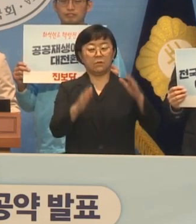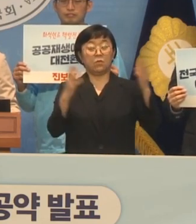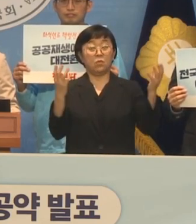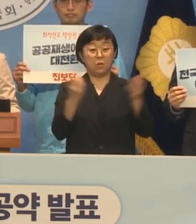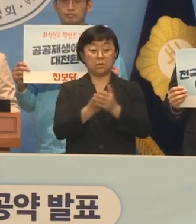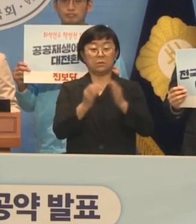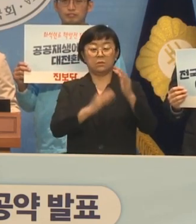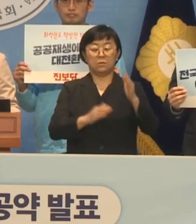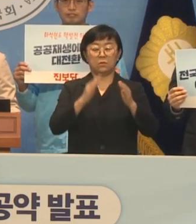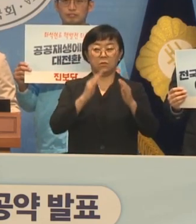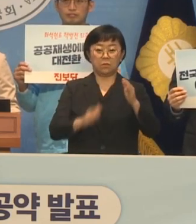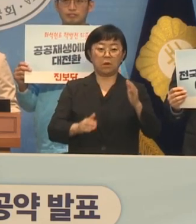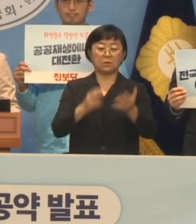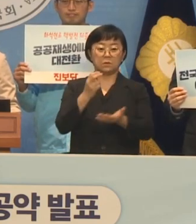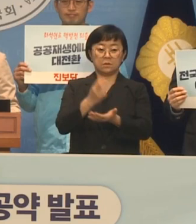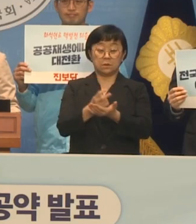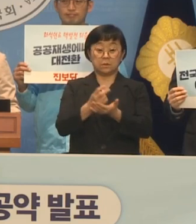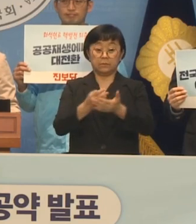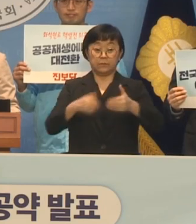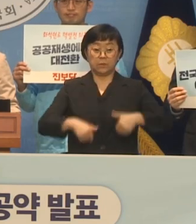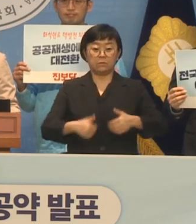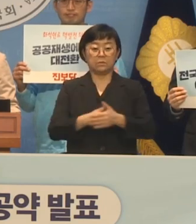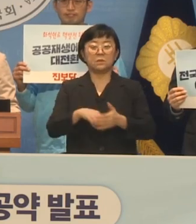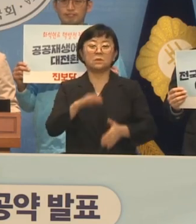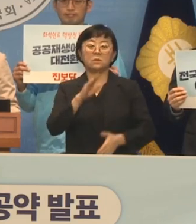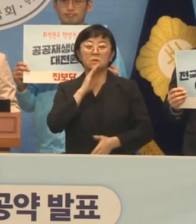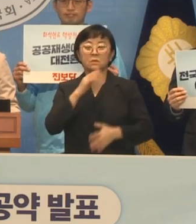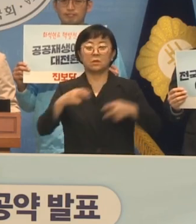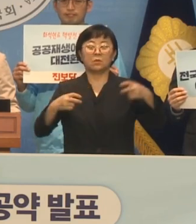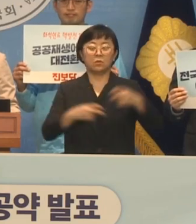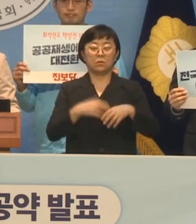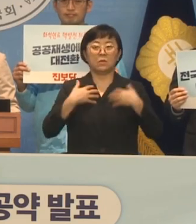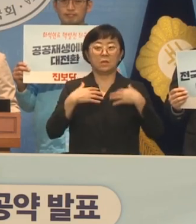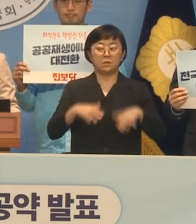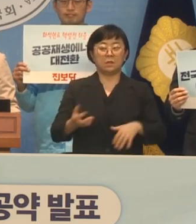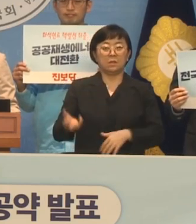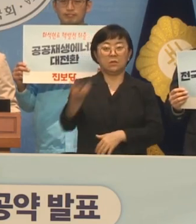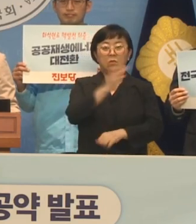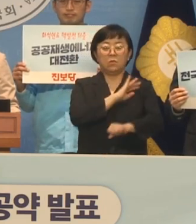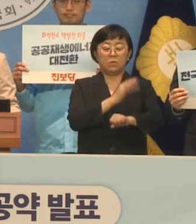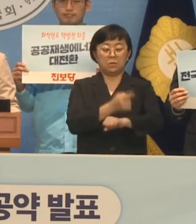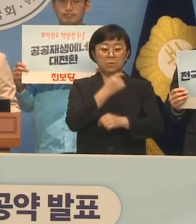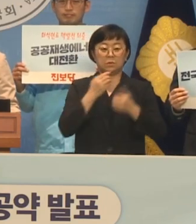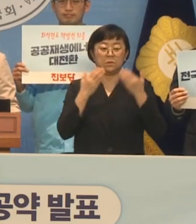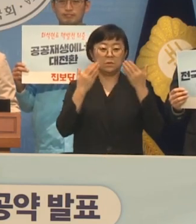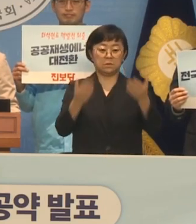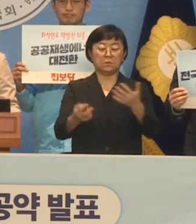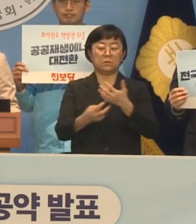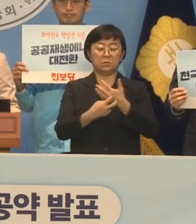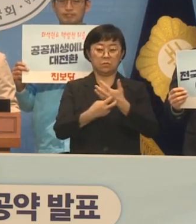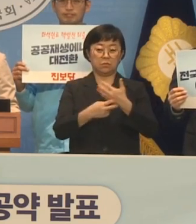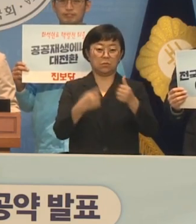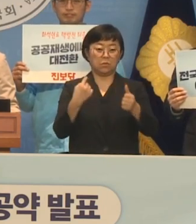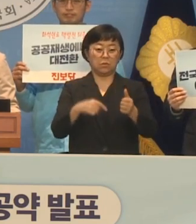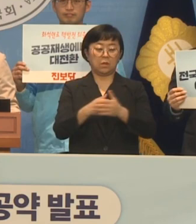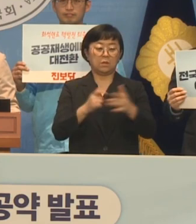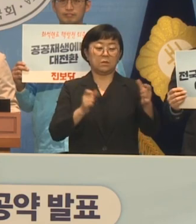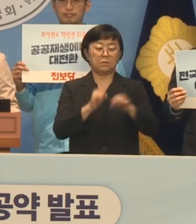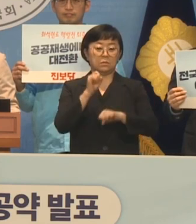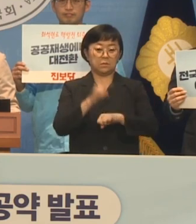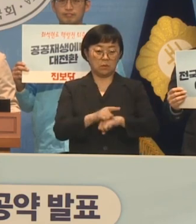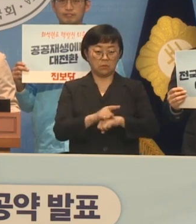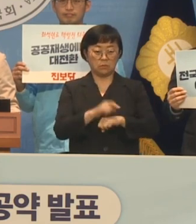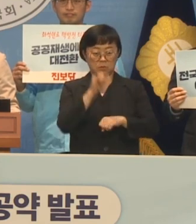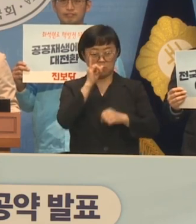완전한 공영제가 결합되어야 진정으로 교통약자 이동권을 보장하고 의료 교육의 접근성도